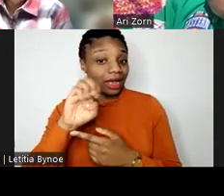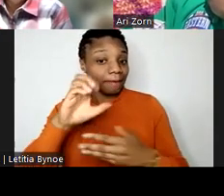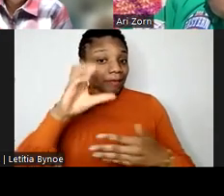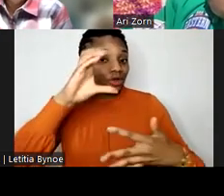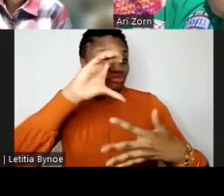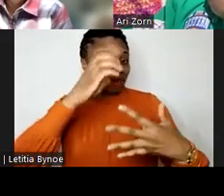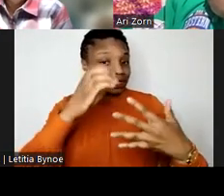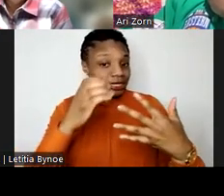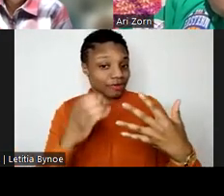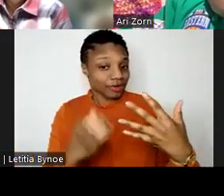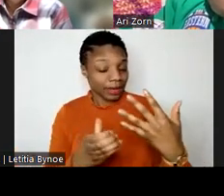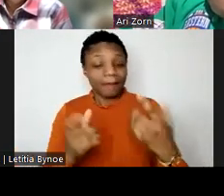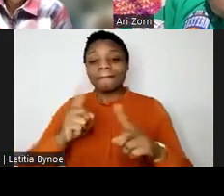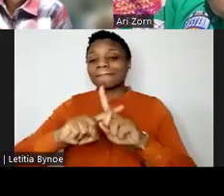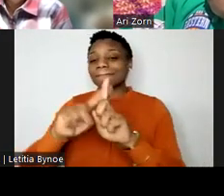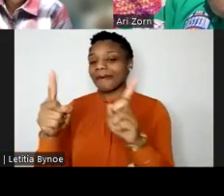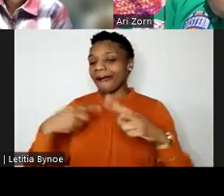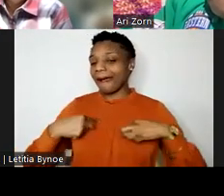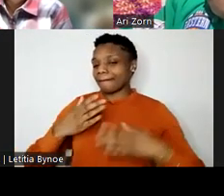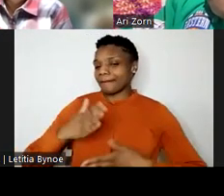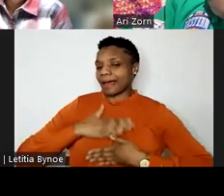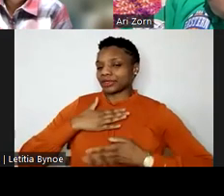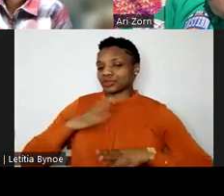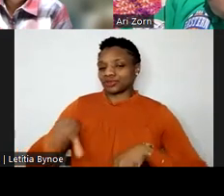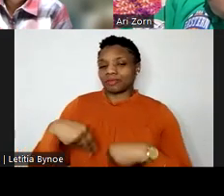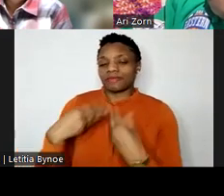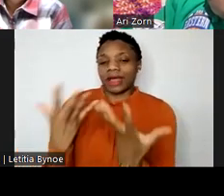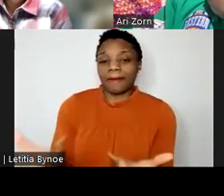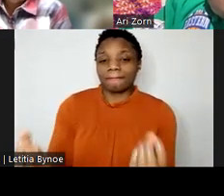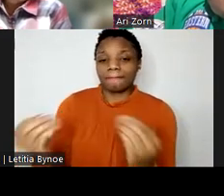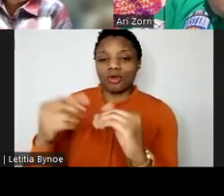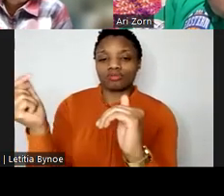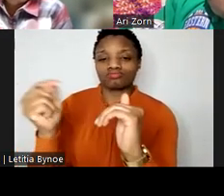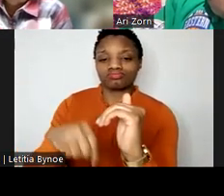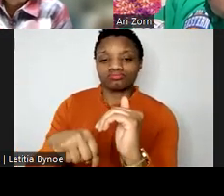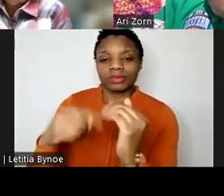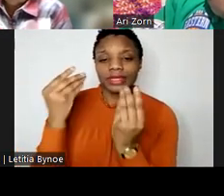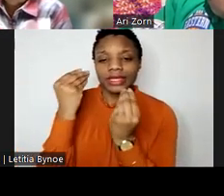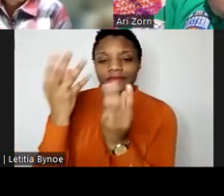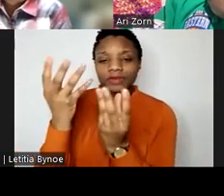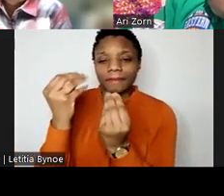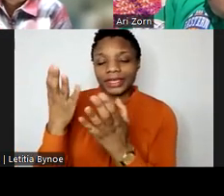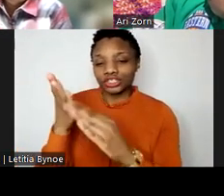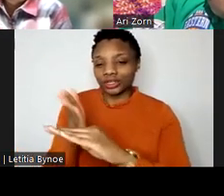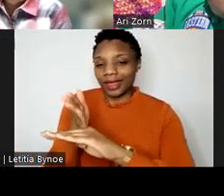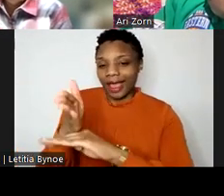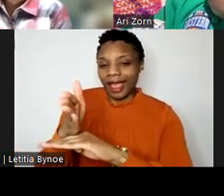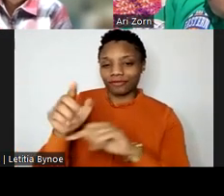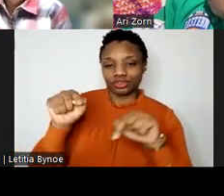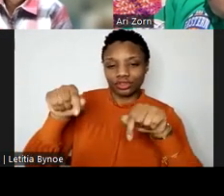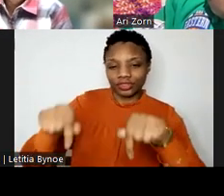considere bajo Los criterios de ingreso eh pero tal